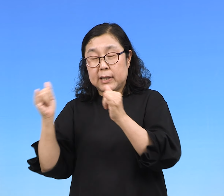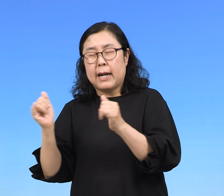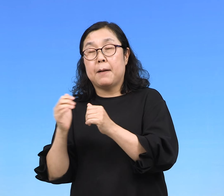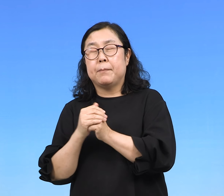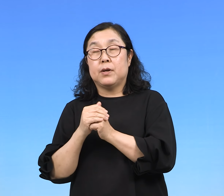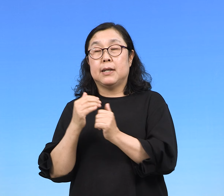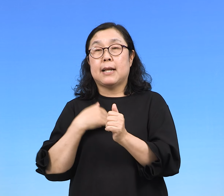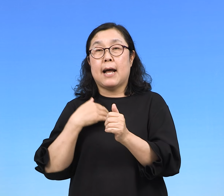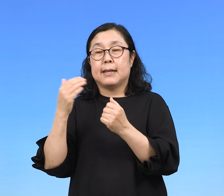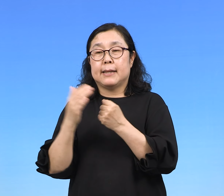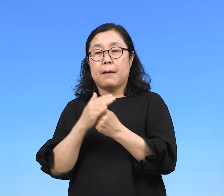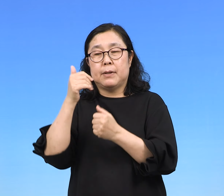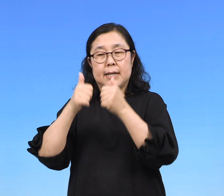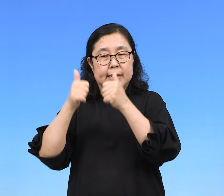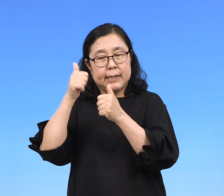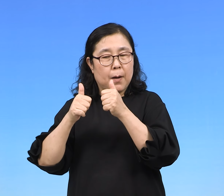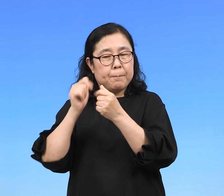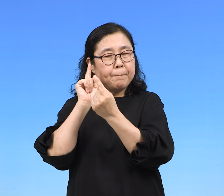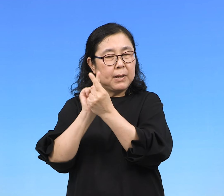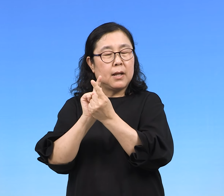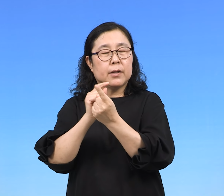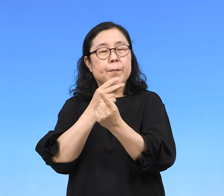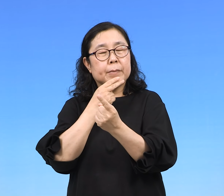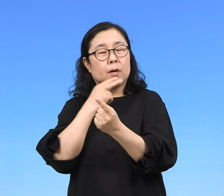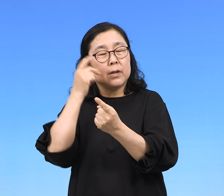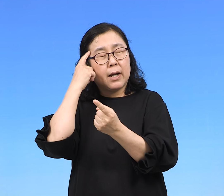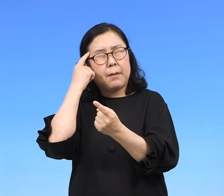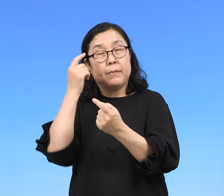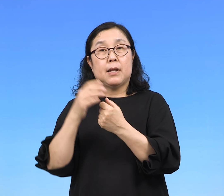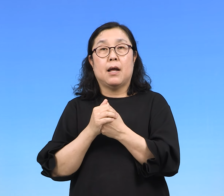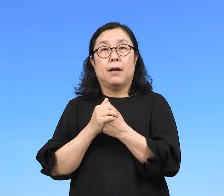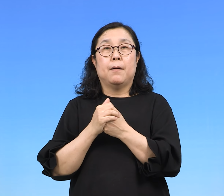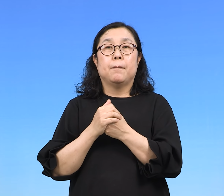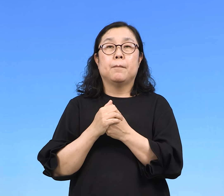생각해요. 왜? 일절 저는 그걸 드러내지 않는 사람이니까.